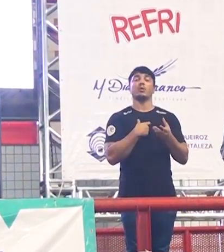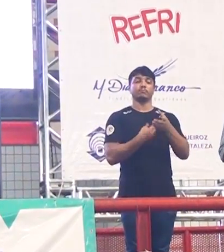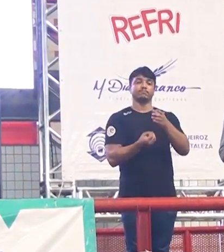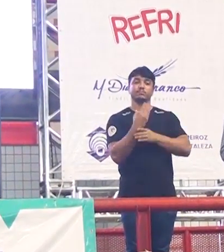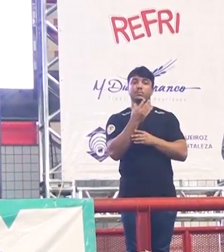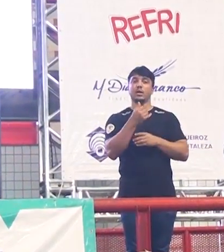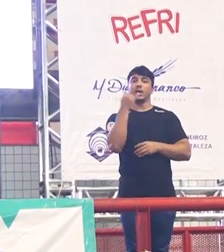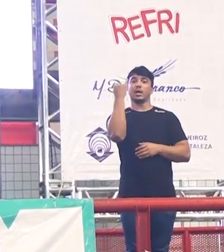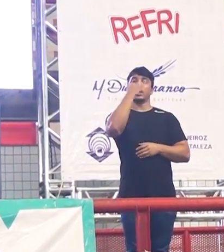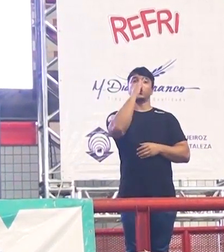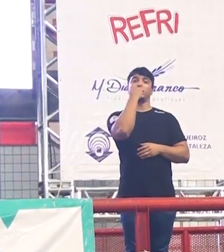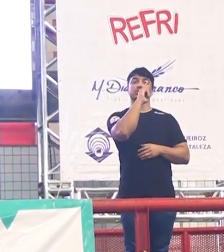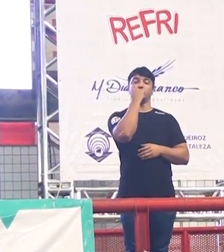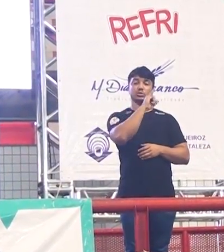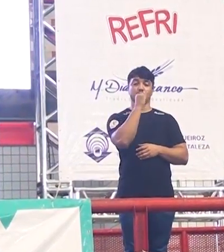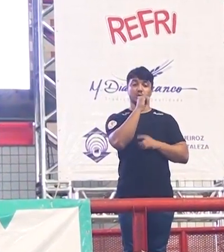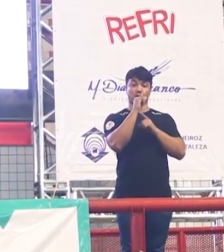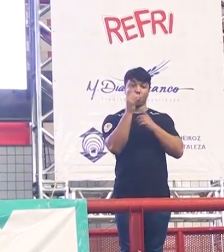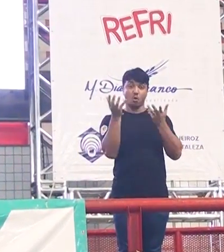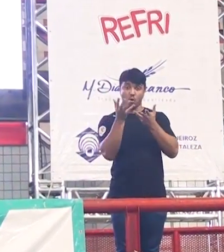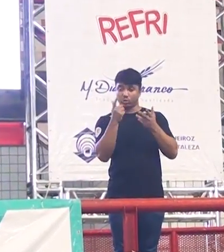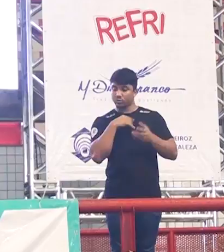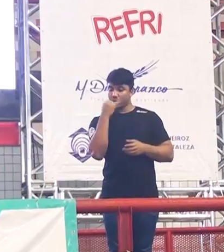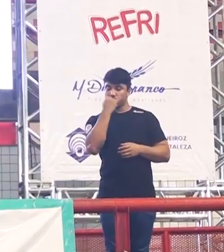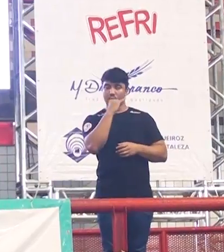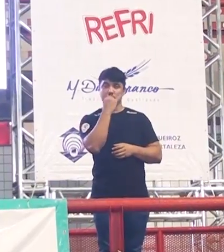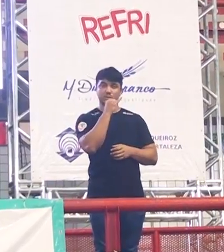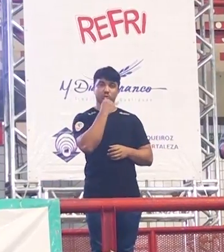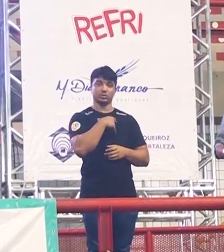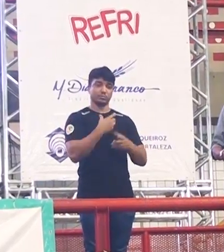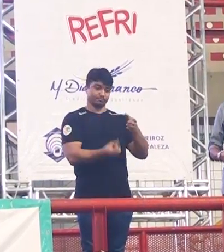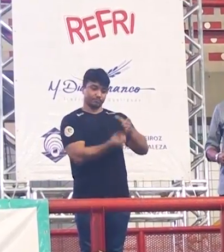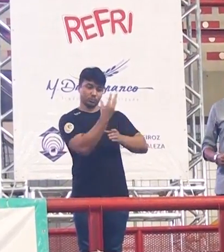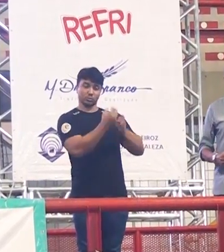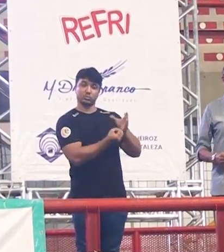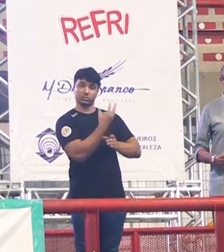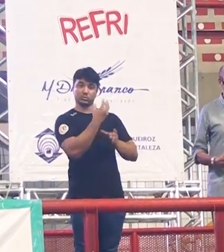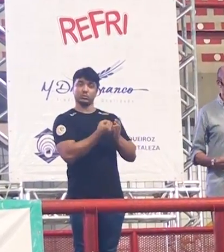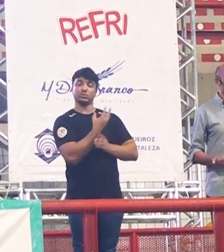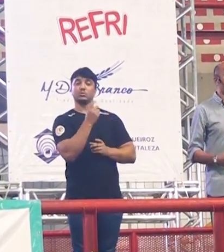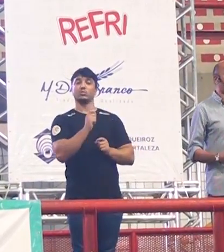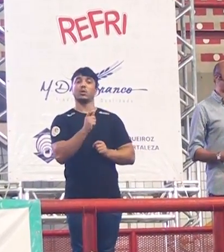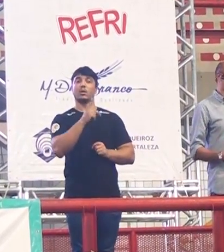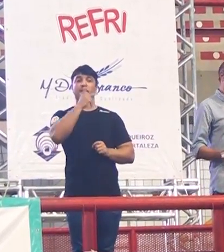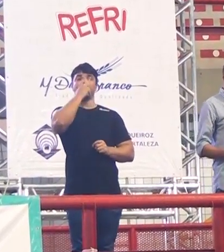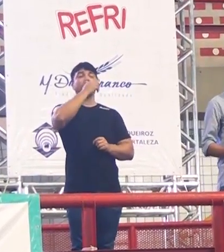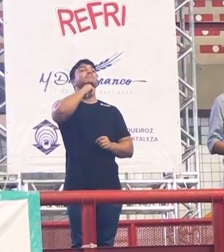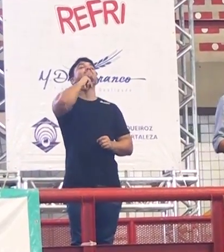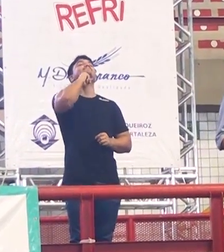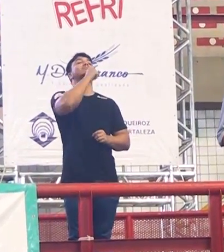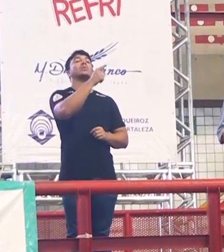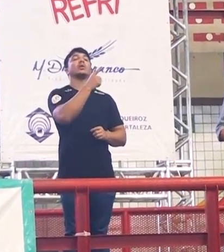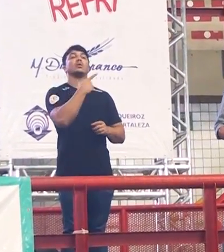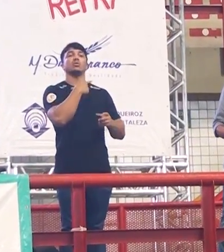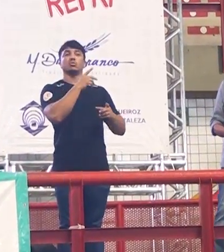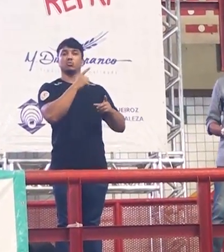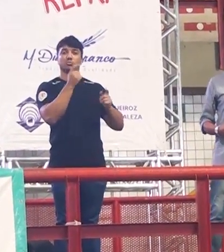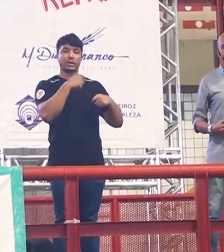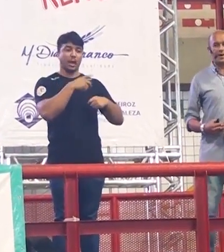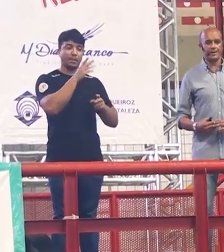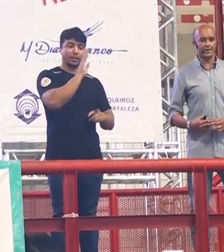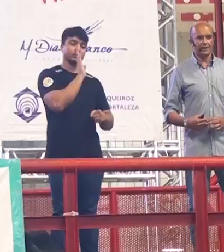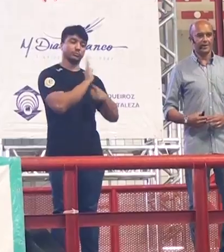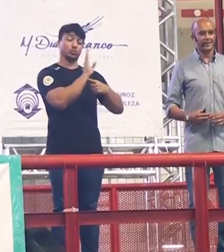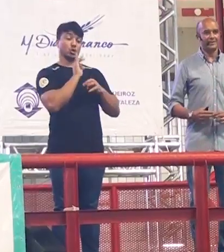de energia. A energia que nós temos hoje, a energia que nós produzimos hoje, ela já não é mais suficiente, ela já não